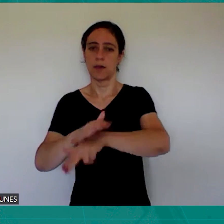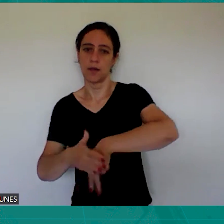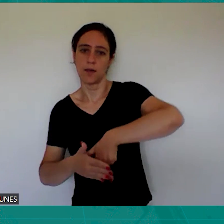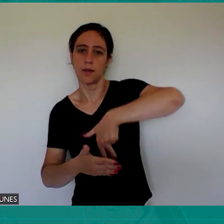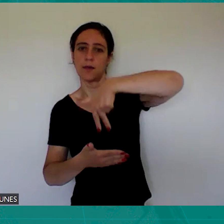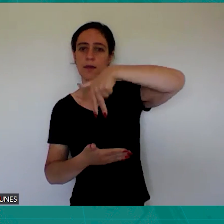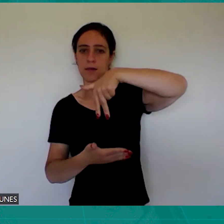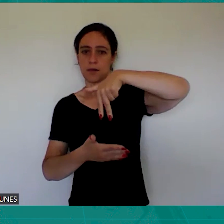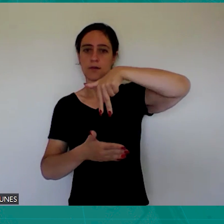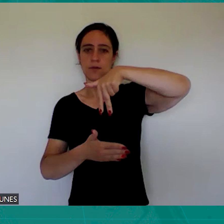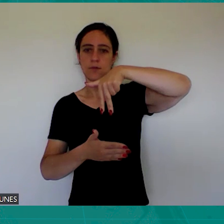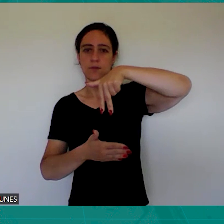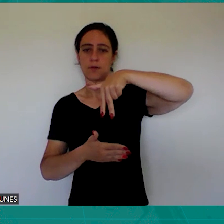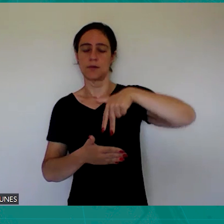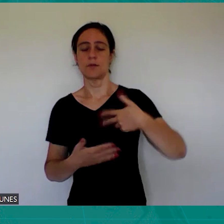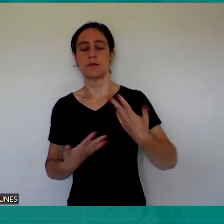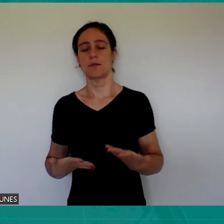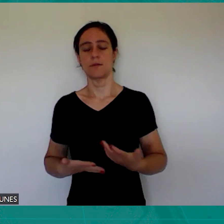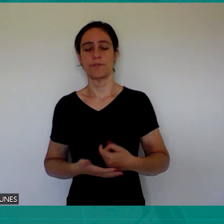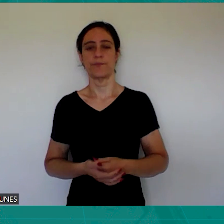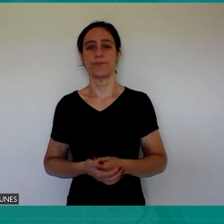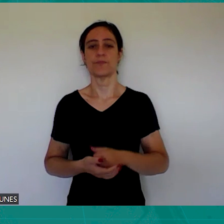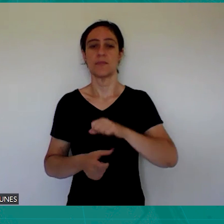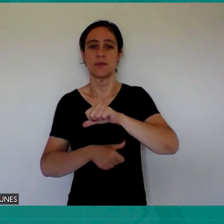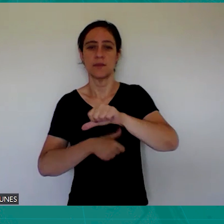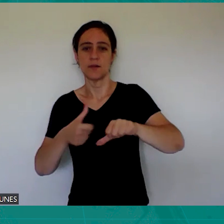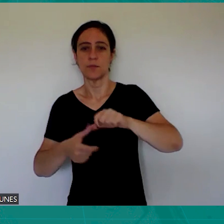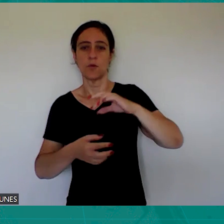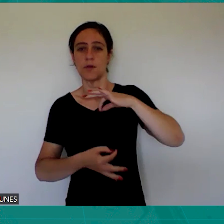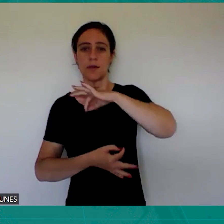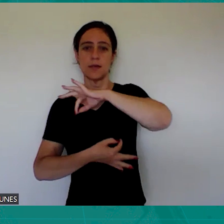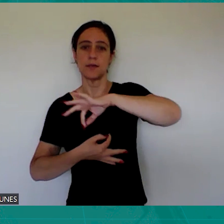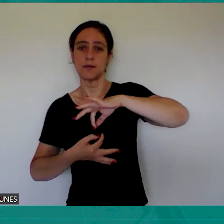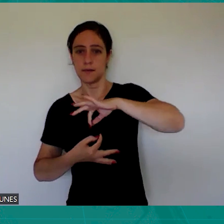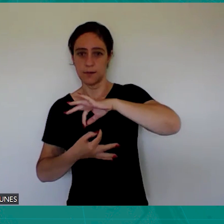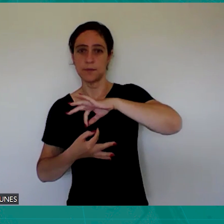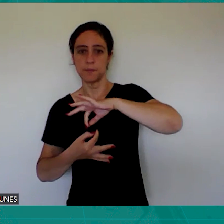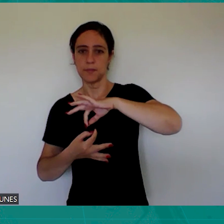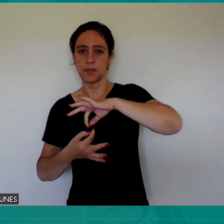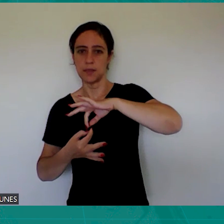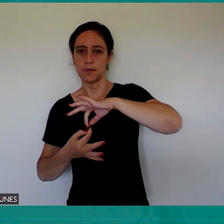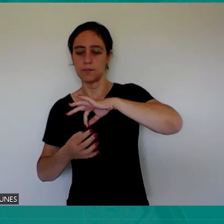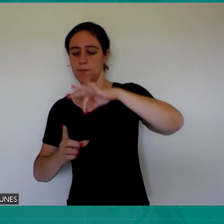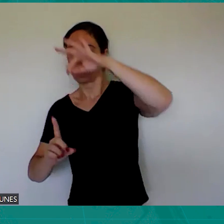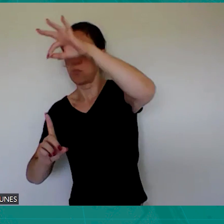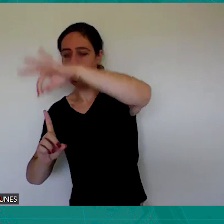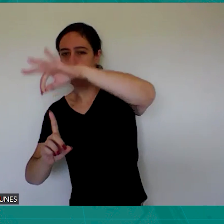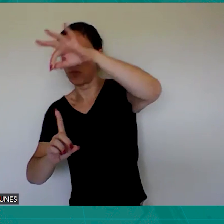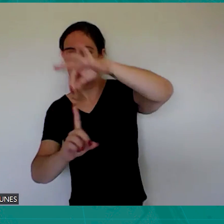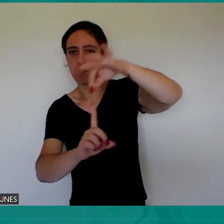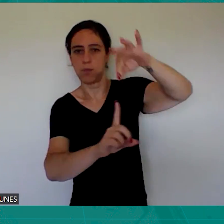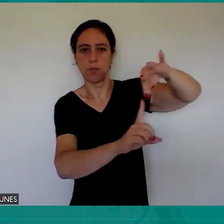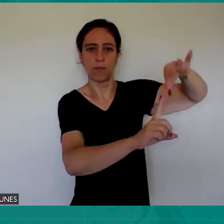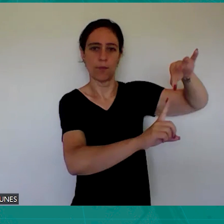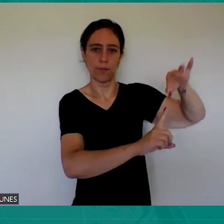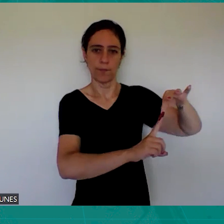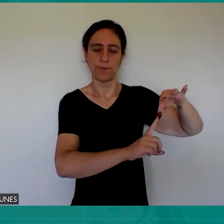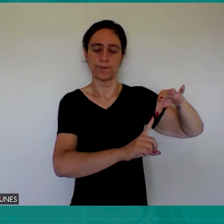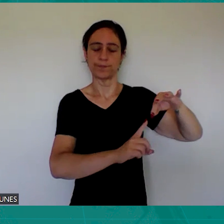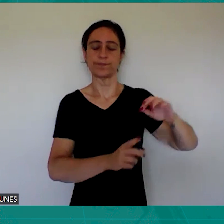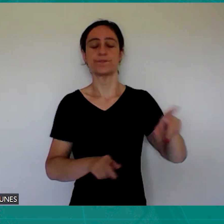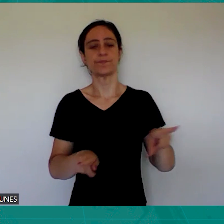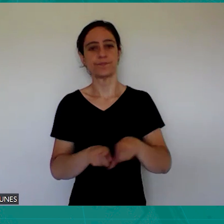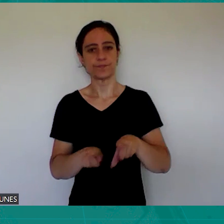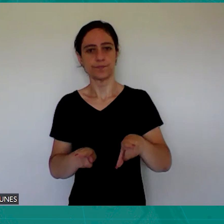Ele se tornaria o Espírito, entraria nos que nele crescem e formaria o que?